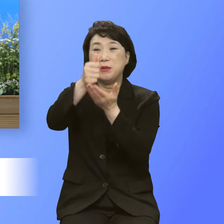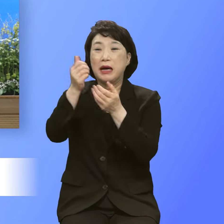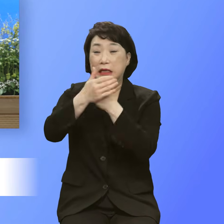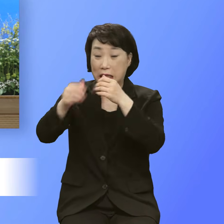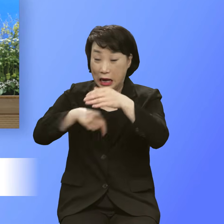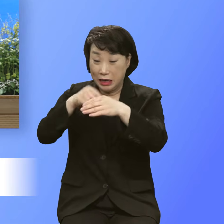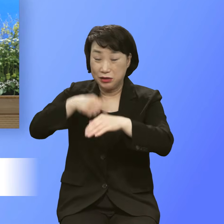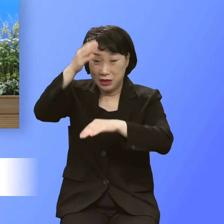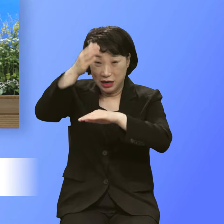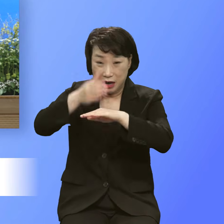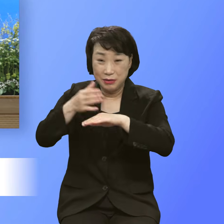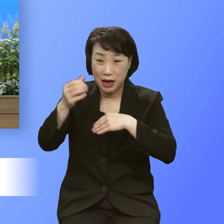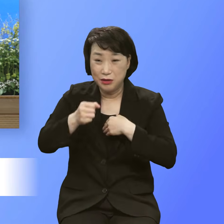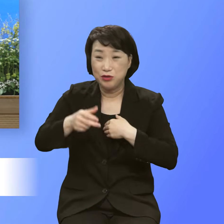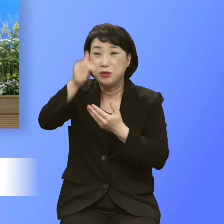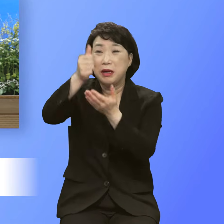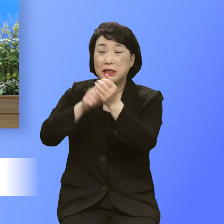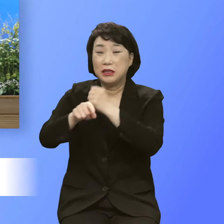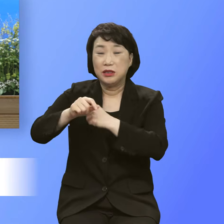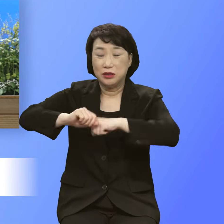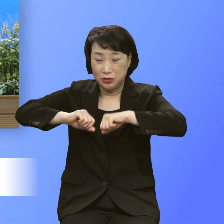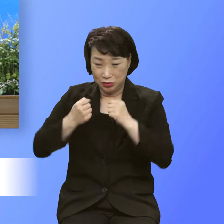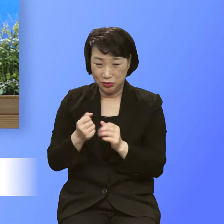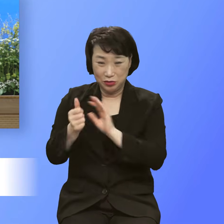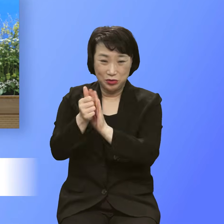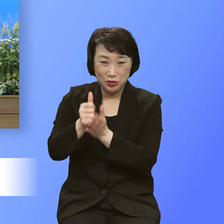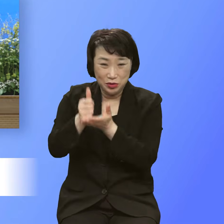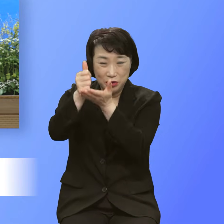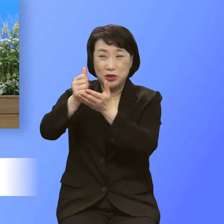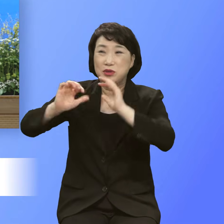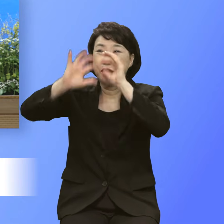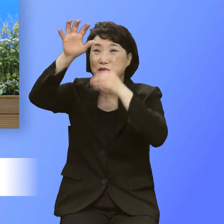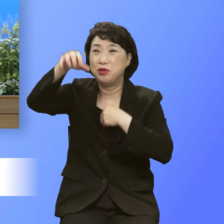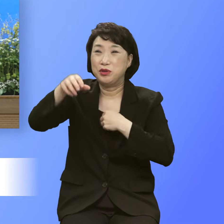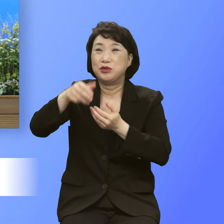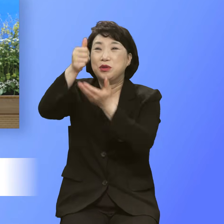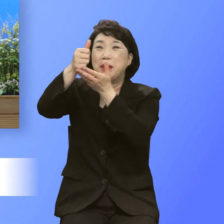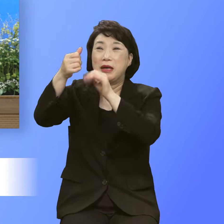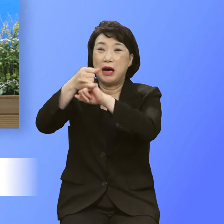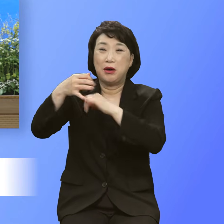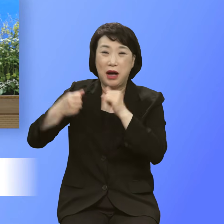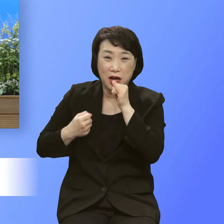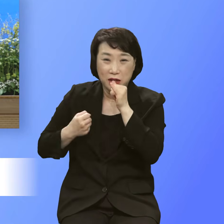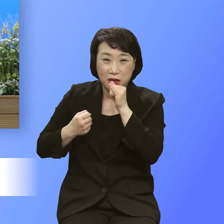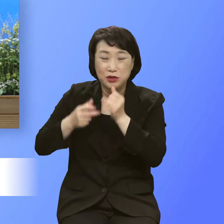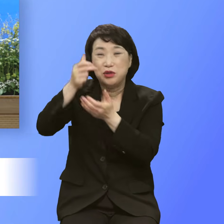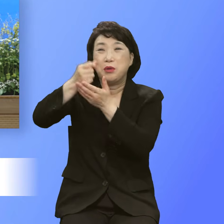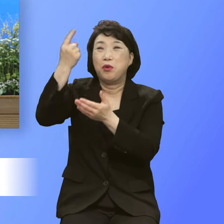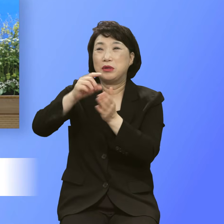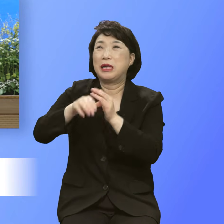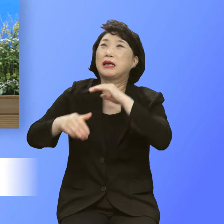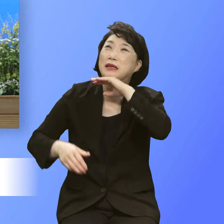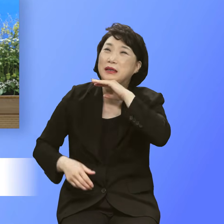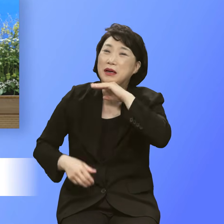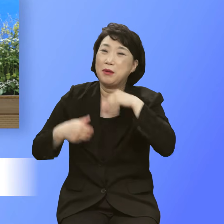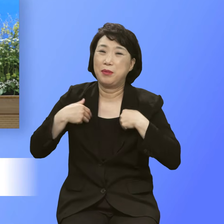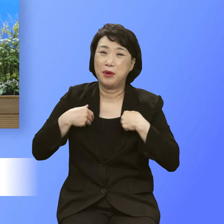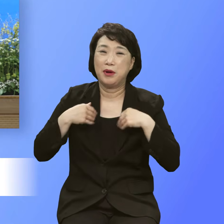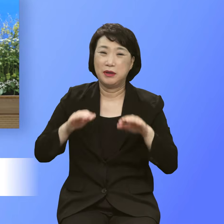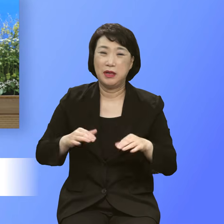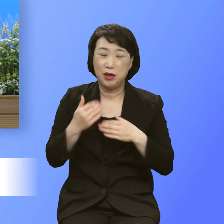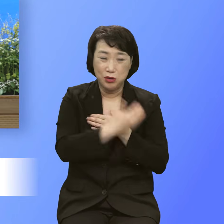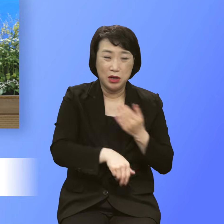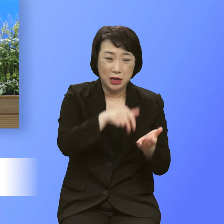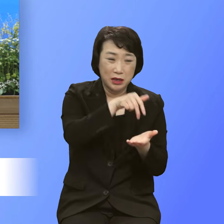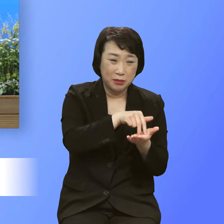안에 감사로 주님의 뜻을 숨들며 저 천국 주님 주신 약속 붙잡고 주님 오실 날을 기다려야 되는데 이